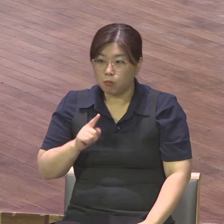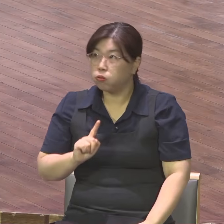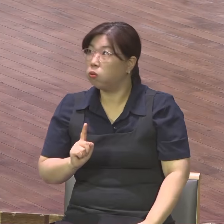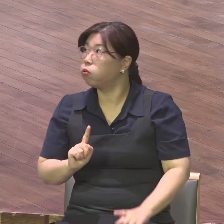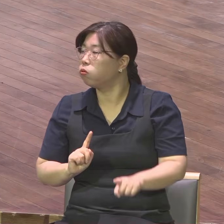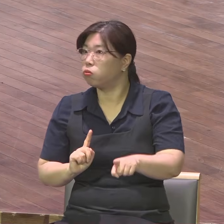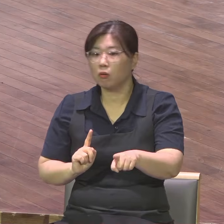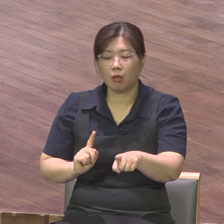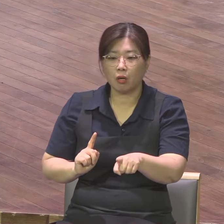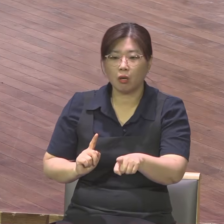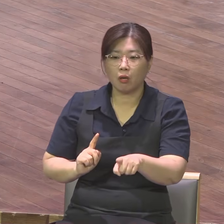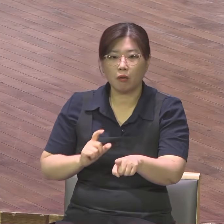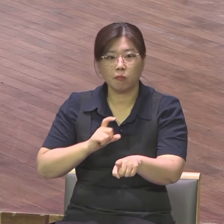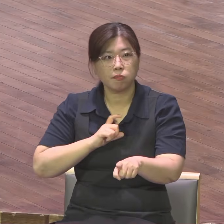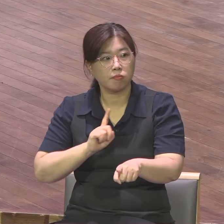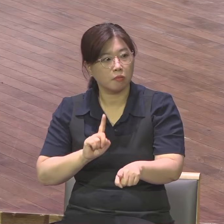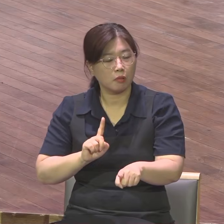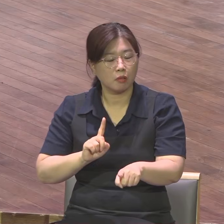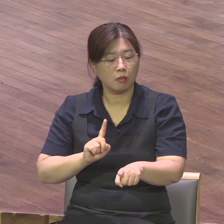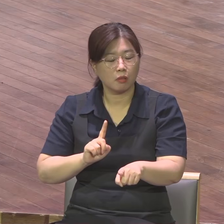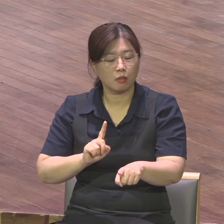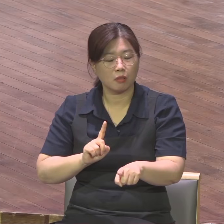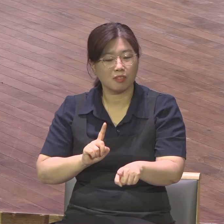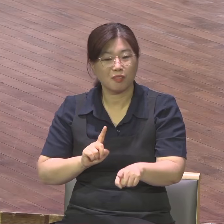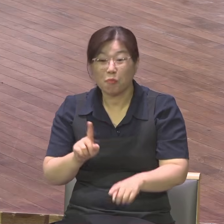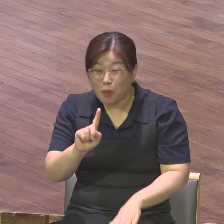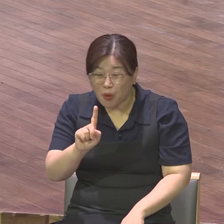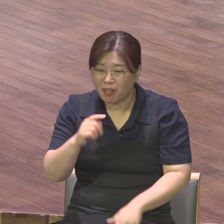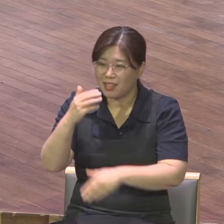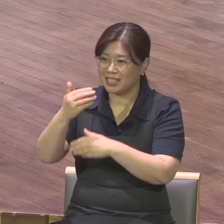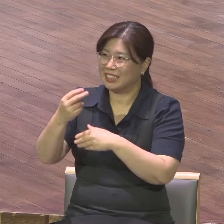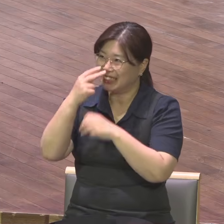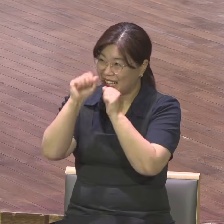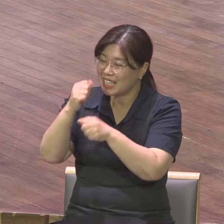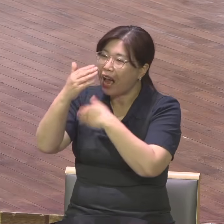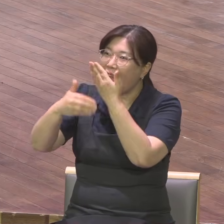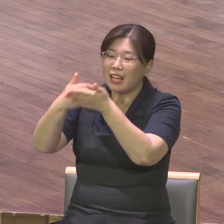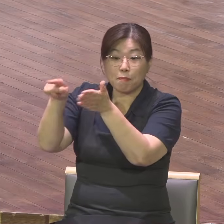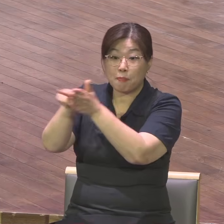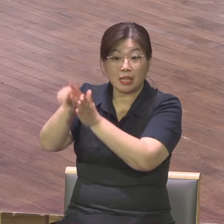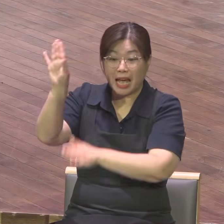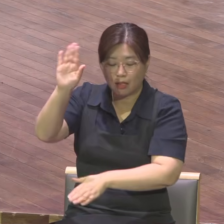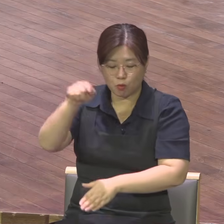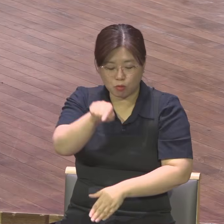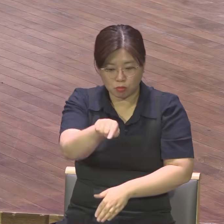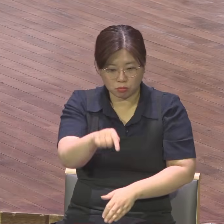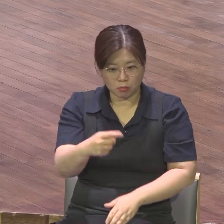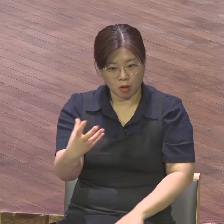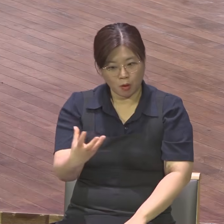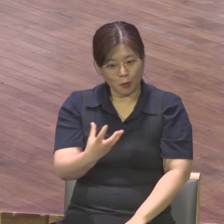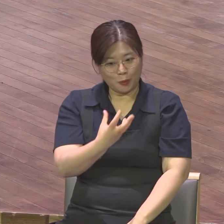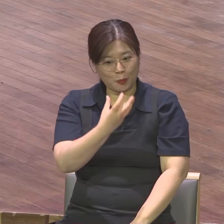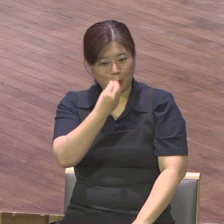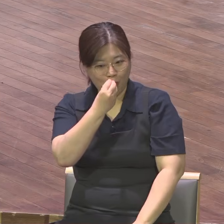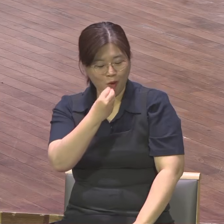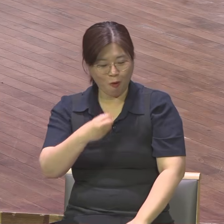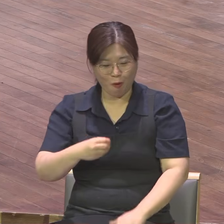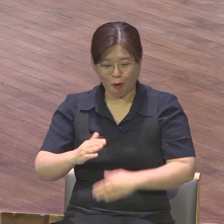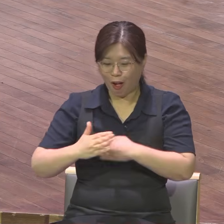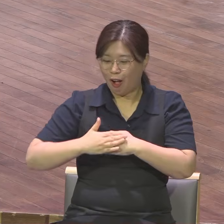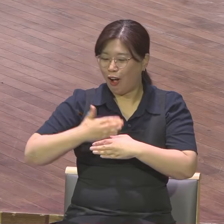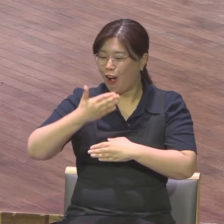이들은 살아계신 하나님을 믿은 것이 아니라 성전 건물을 믿었어요. 성전